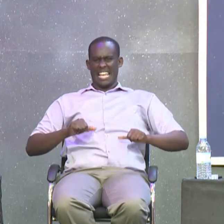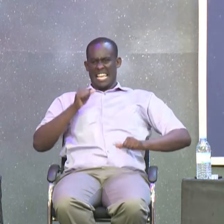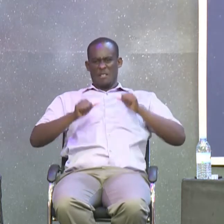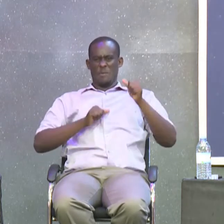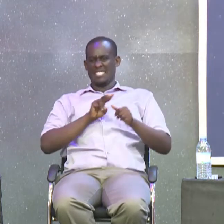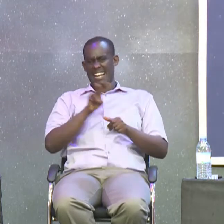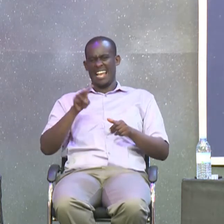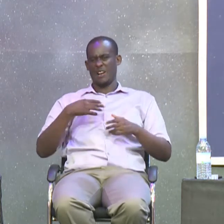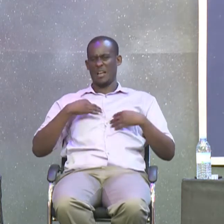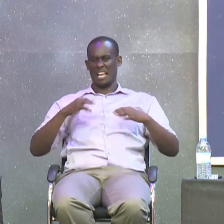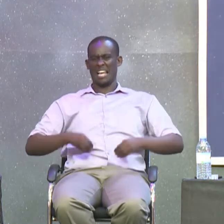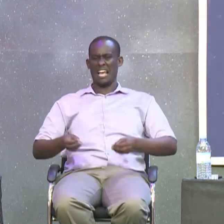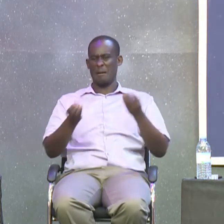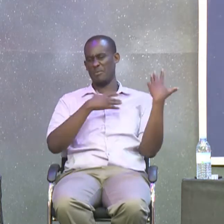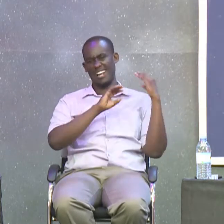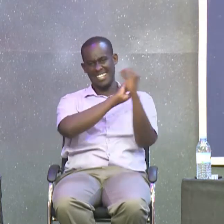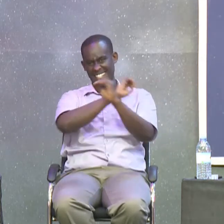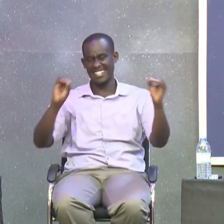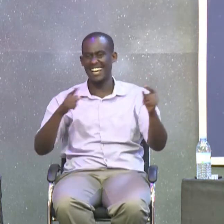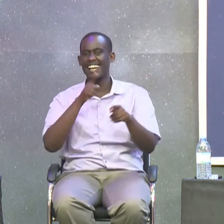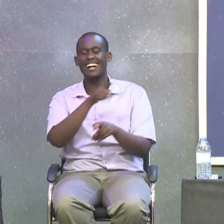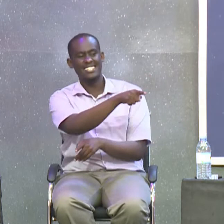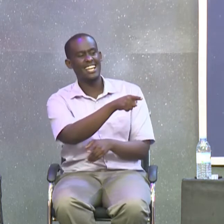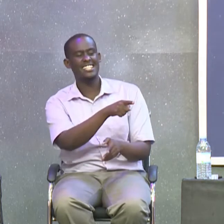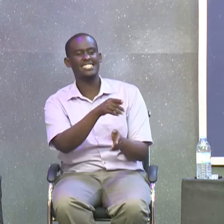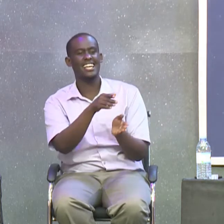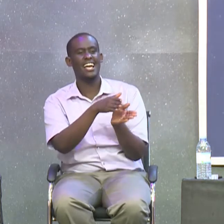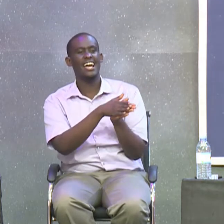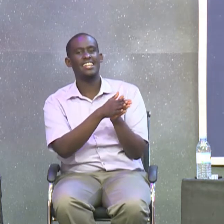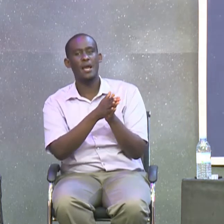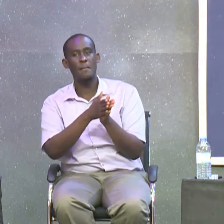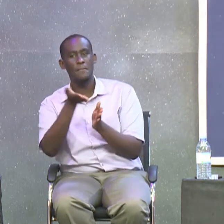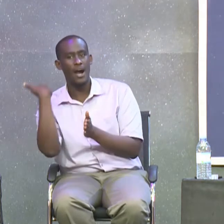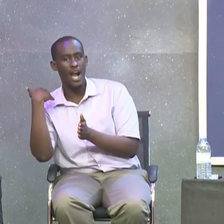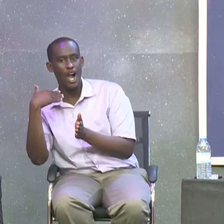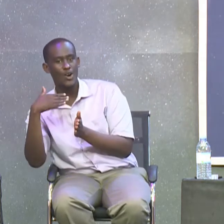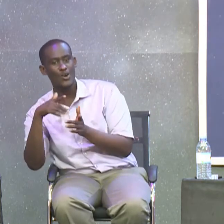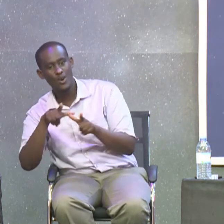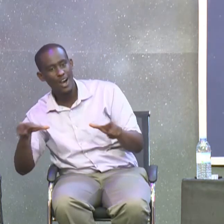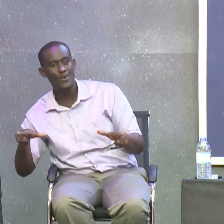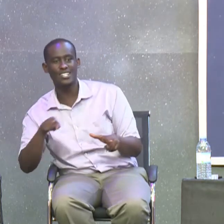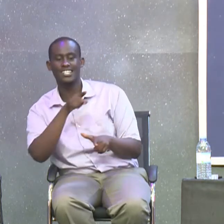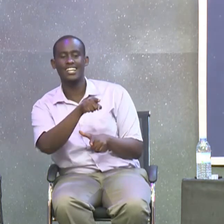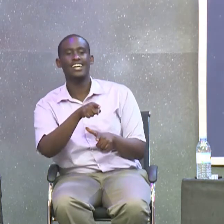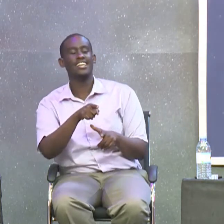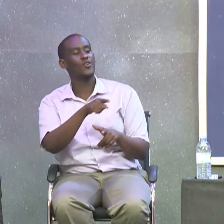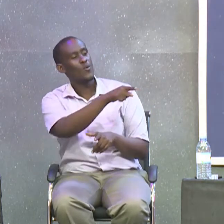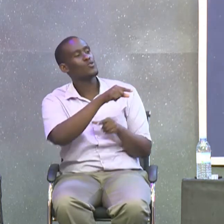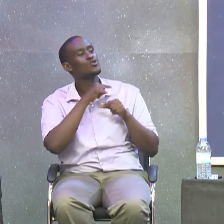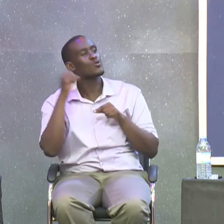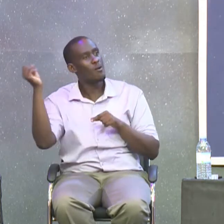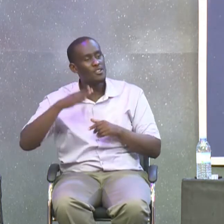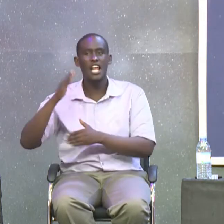amiina abatuwuliriza awamu n'abatulaba eyo ye backgroundi y'obubaka omusumba bwaweereza wiiki eno yonna